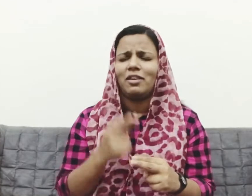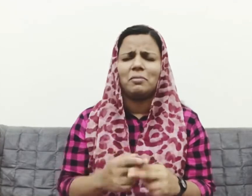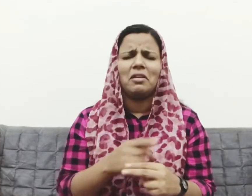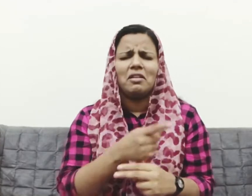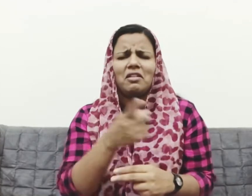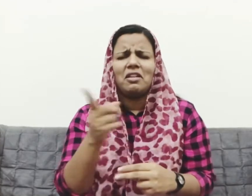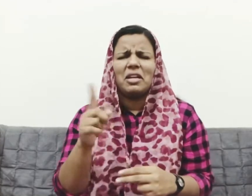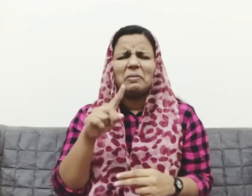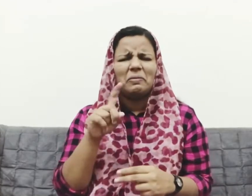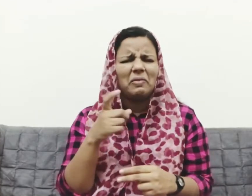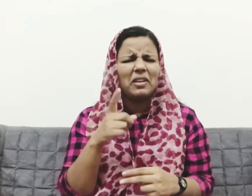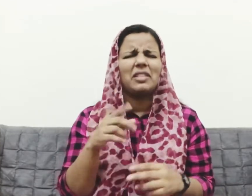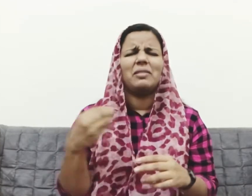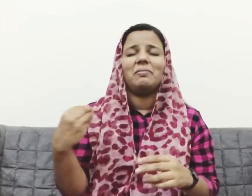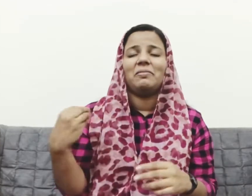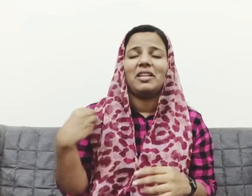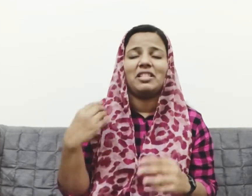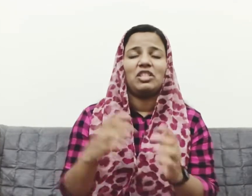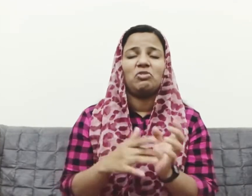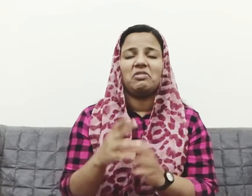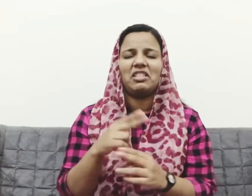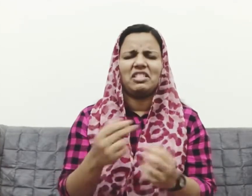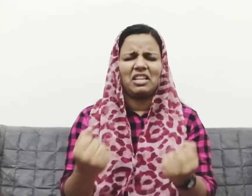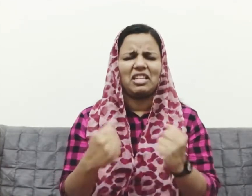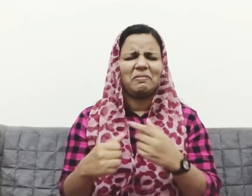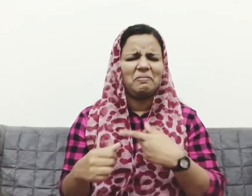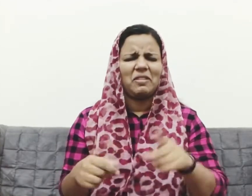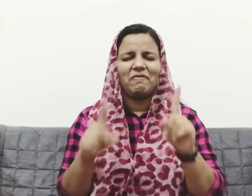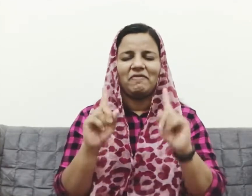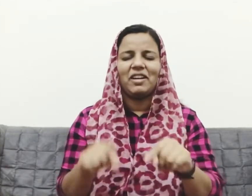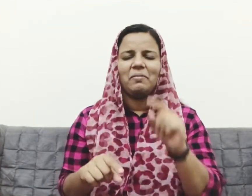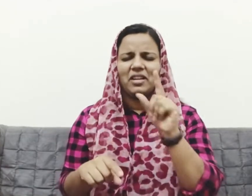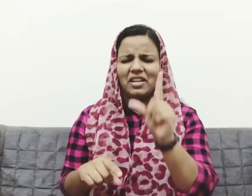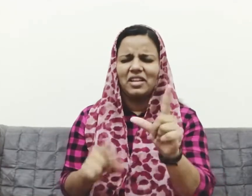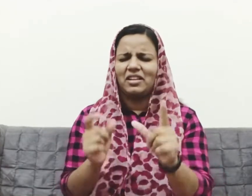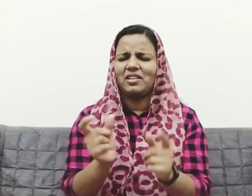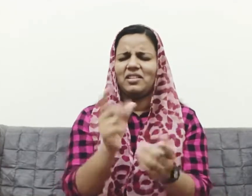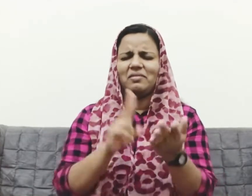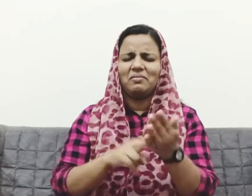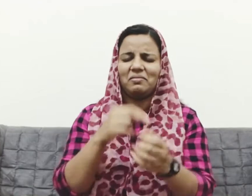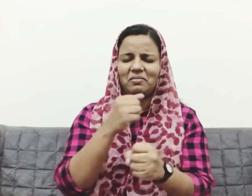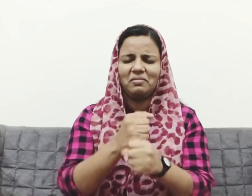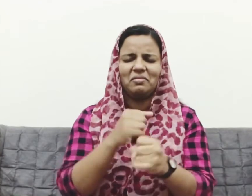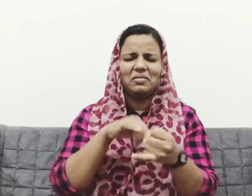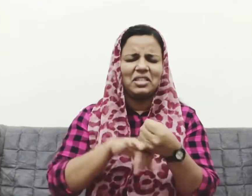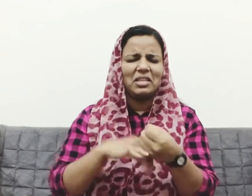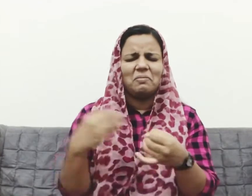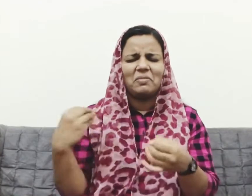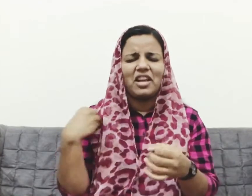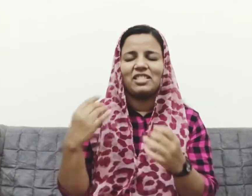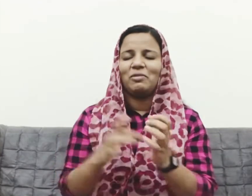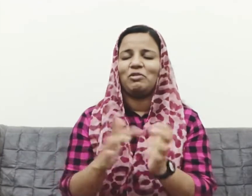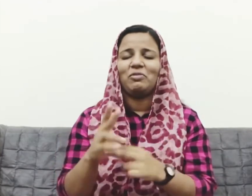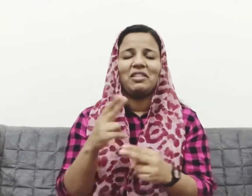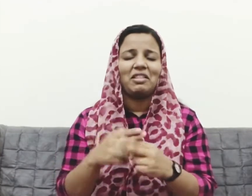ആ കുഞ്ഞുങ്ങളുടെ വൈറസ് യേശുവിൻ്റെ നാമത്തിൽ നിർവീര്യമാകട്ടെ. ലങ്സിനകത്തുള്ള ഇൻഫെക്ഷൻ യേശുവിൻ്റെ നാമത്തിൽ മാറിപ്പോകട്ടെ. തൻ്റെ